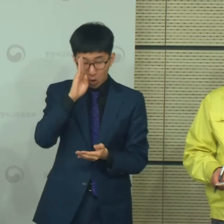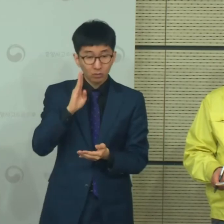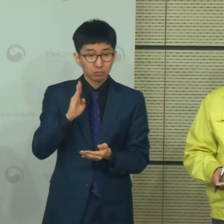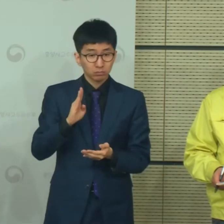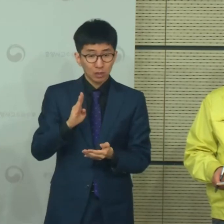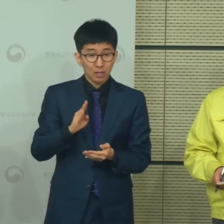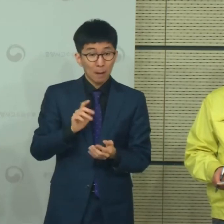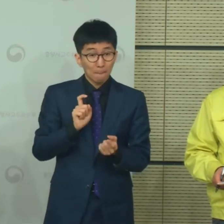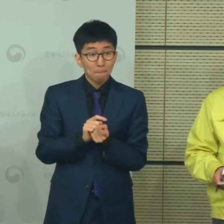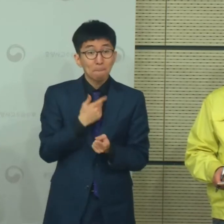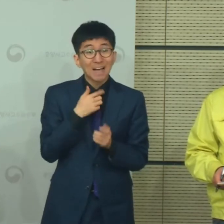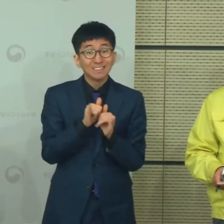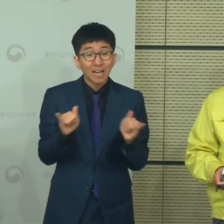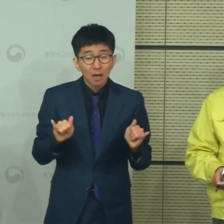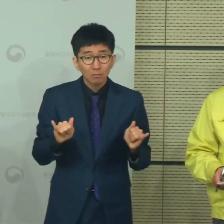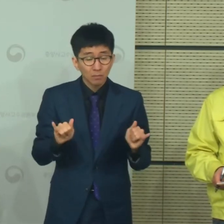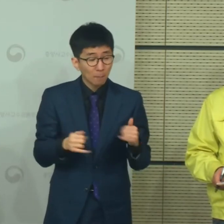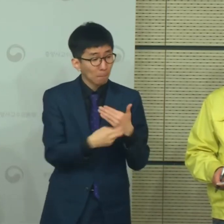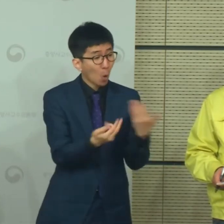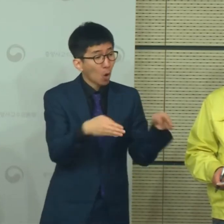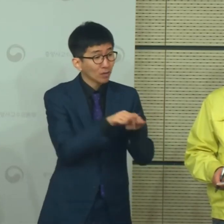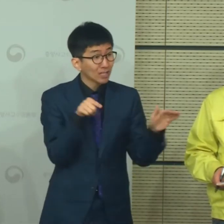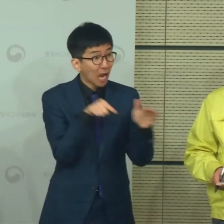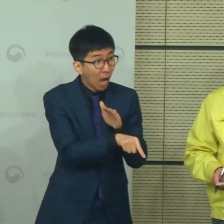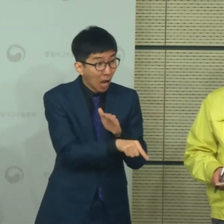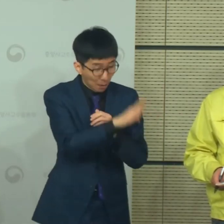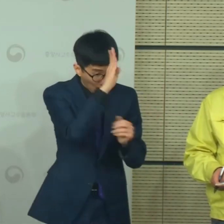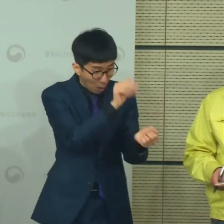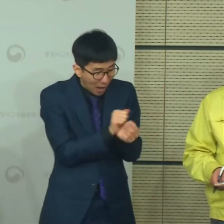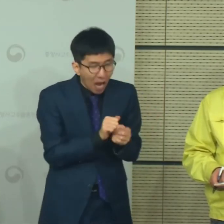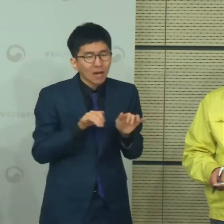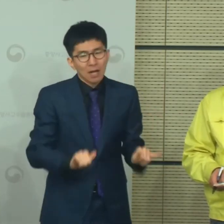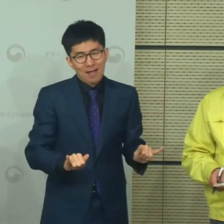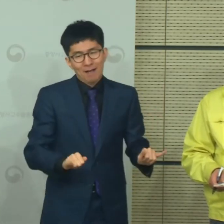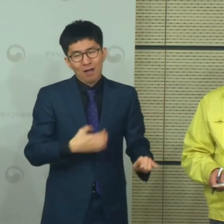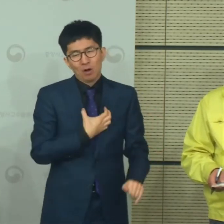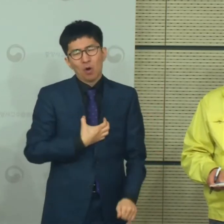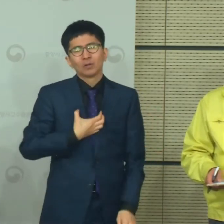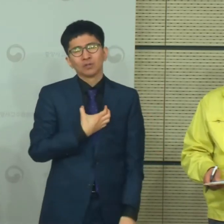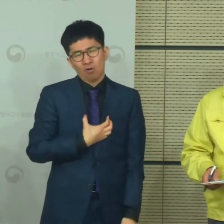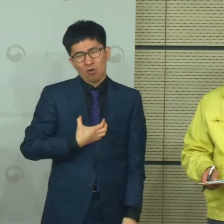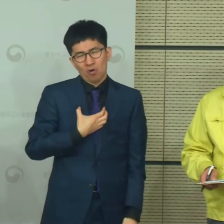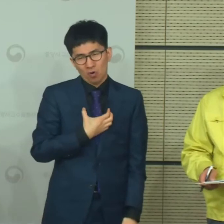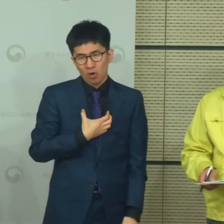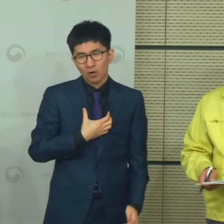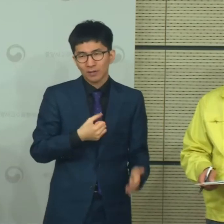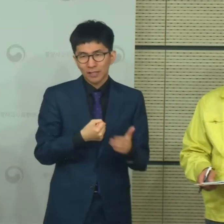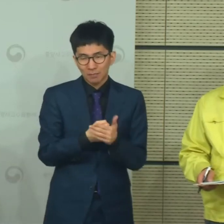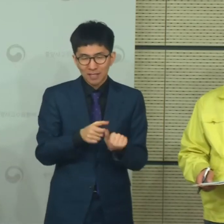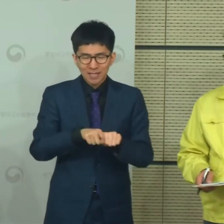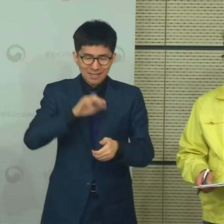높아진다라는 이런 2중, 3중의 위험을 최소화하기 위한 단기간 내의